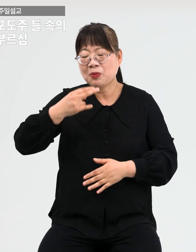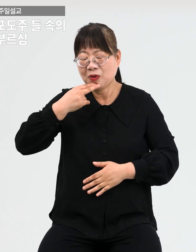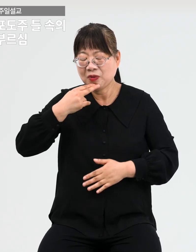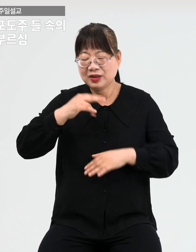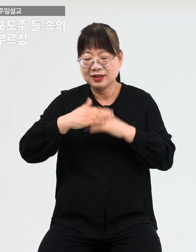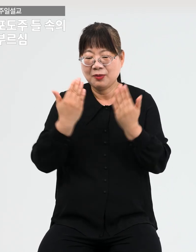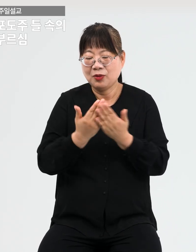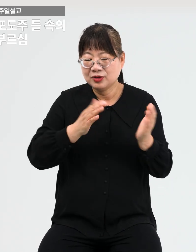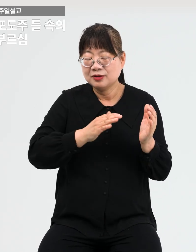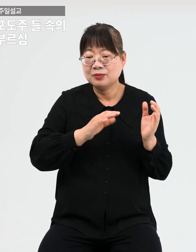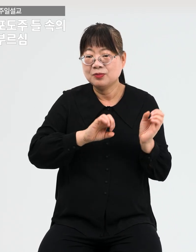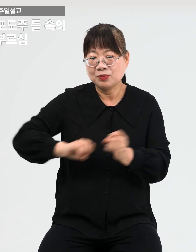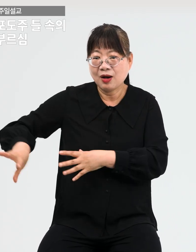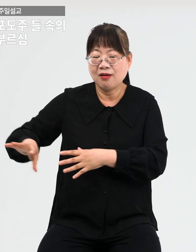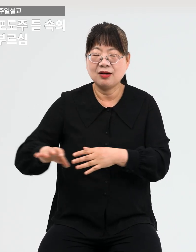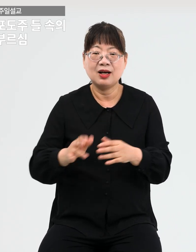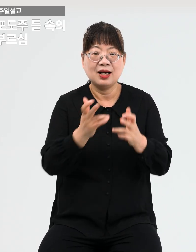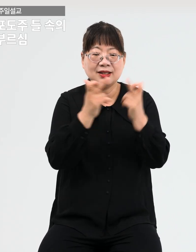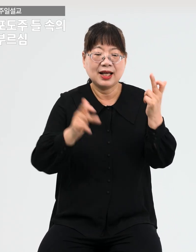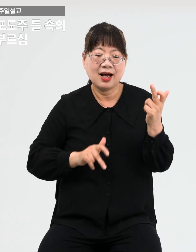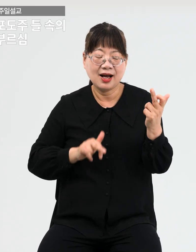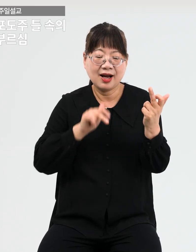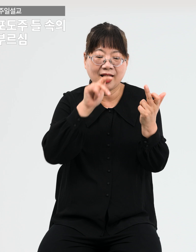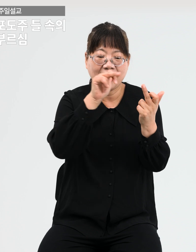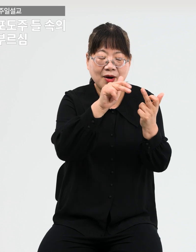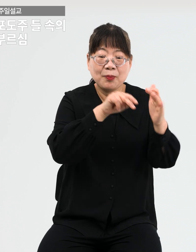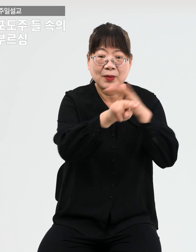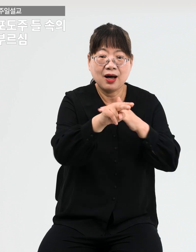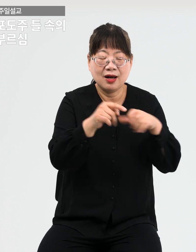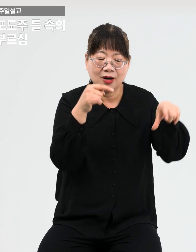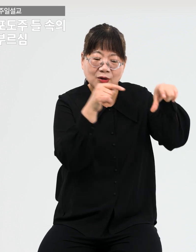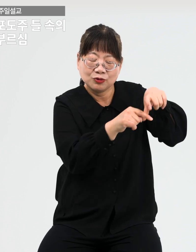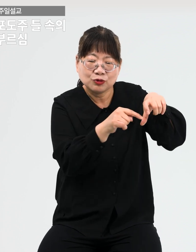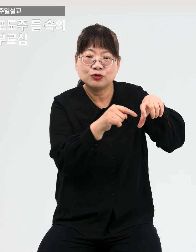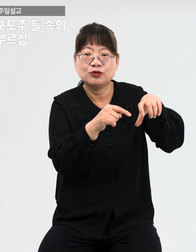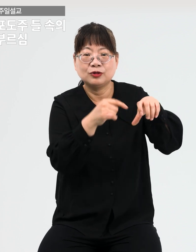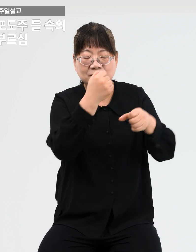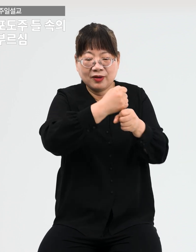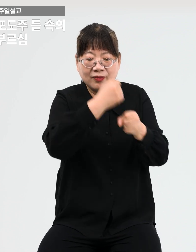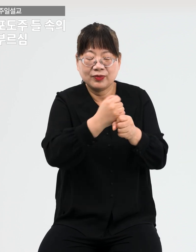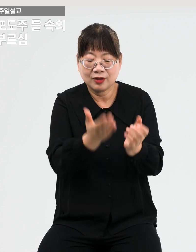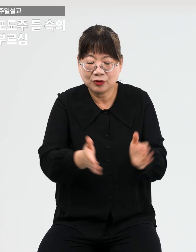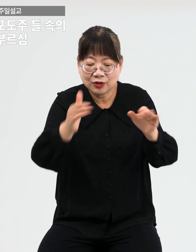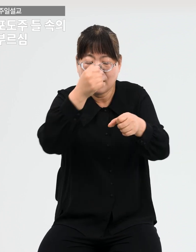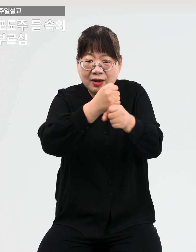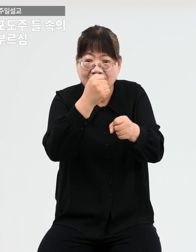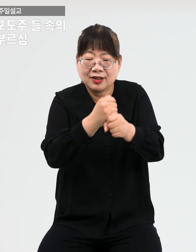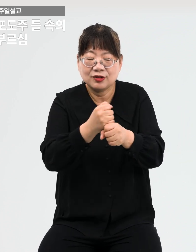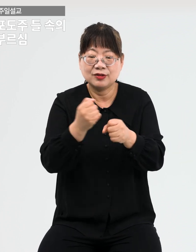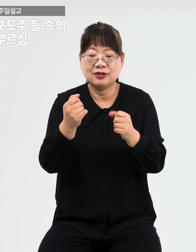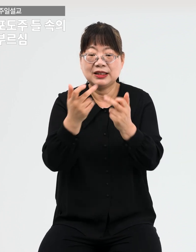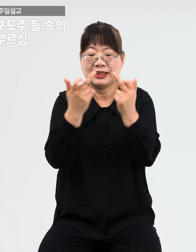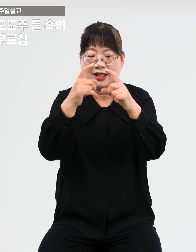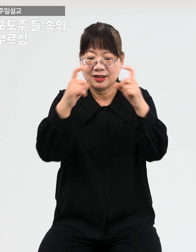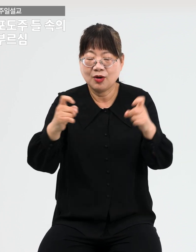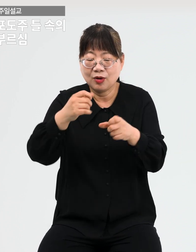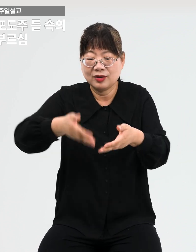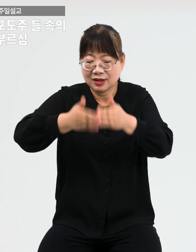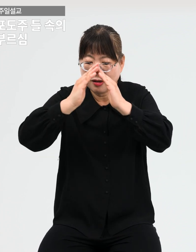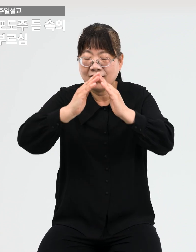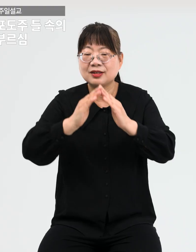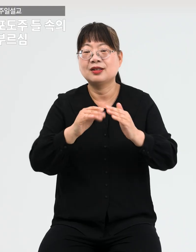올라가서 웅덩이 파고 굴 파고 산성 둘러쳐서 거기서 피난 생활을 하는